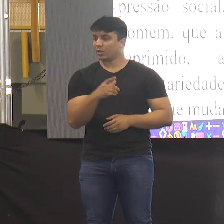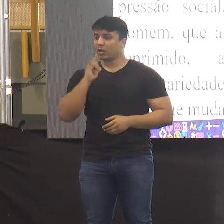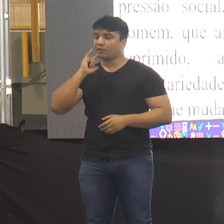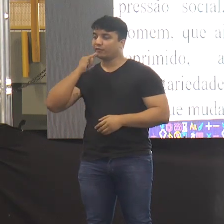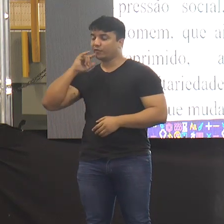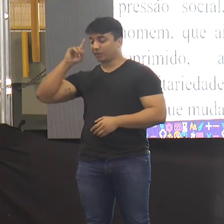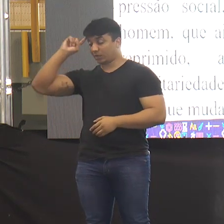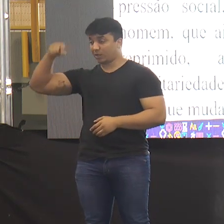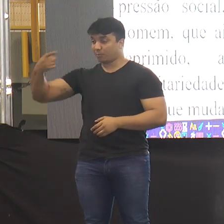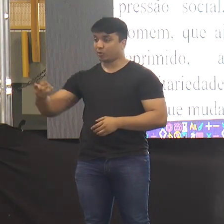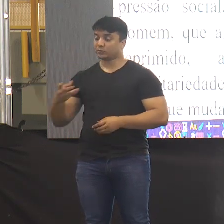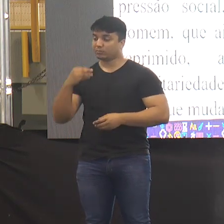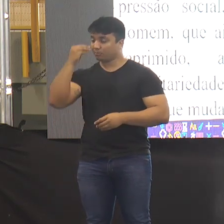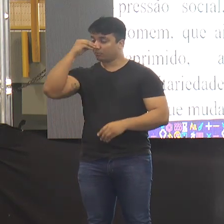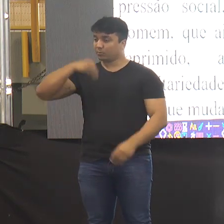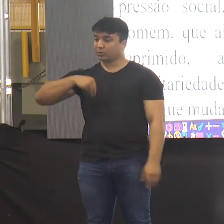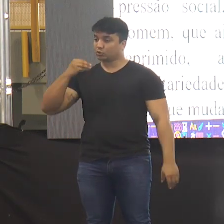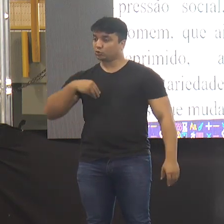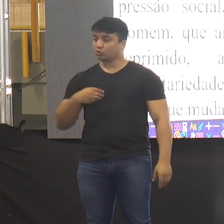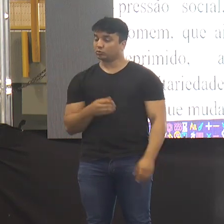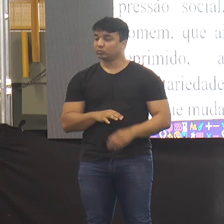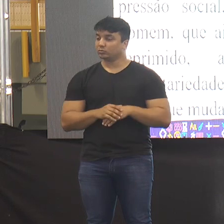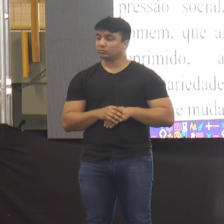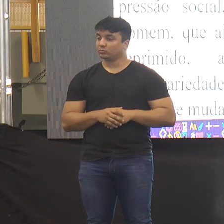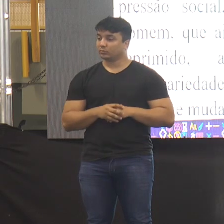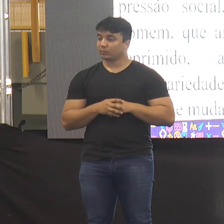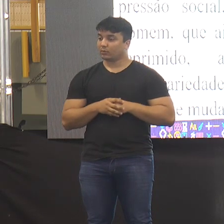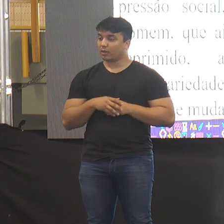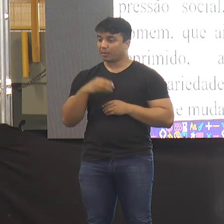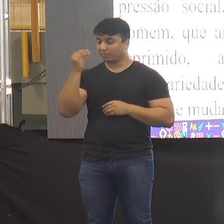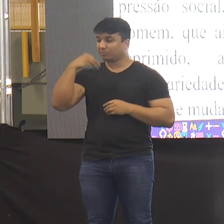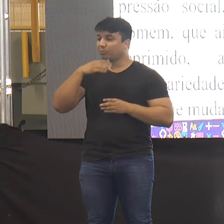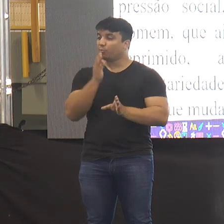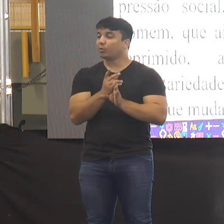e preguiçoso, por força do meio.